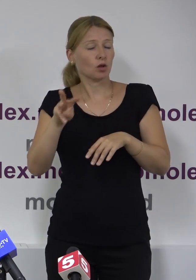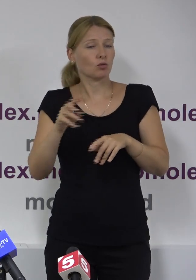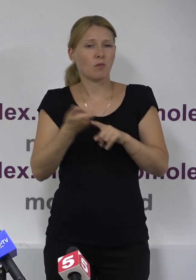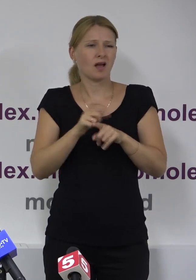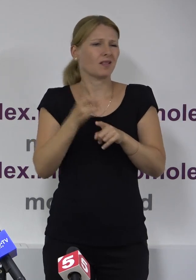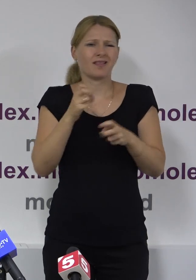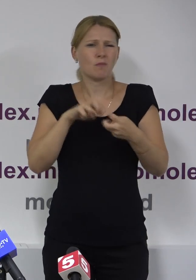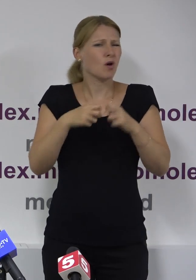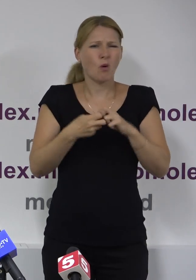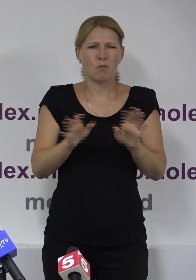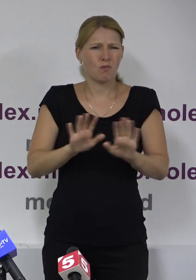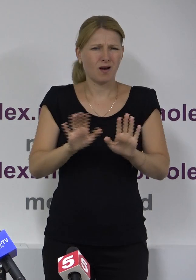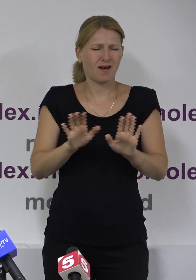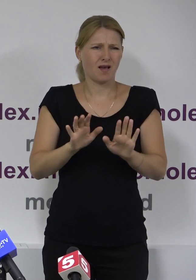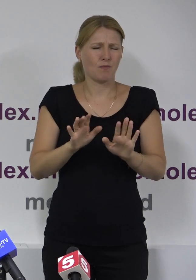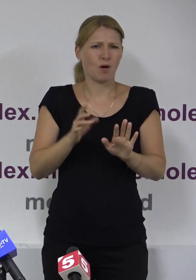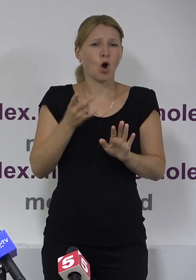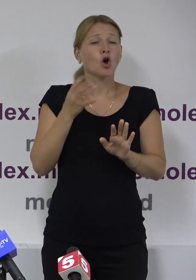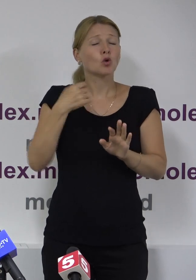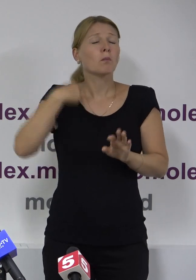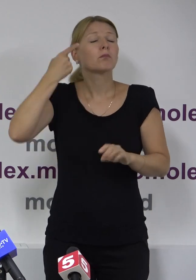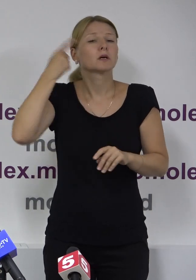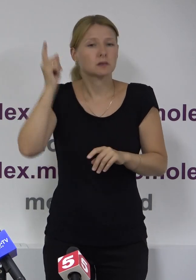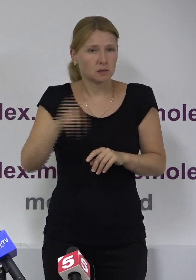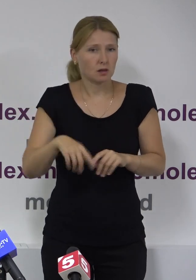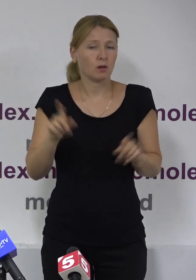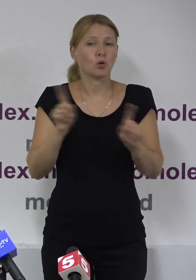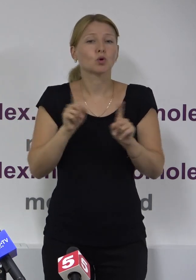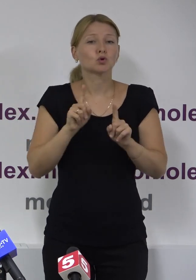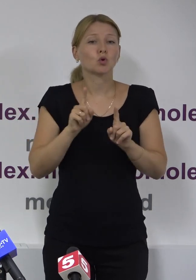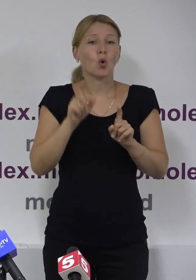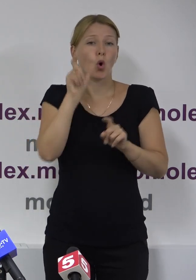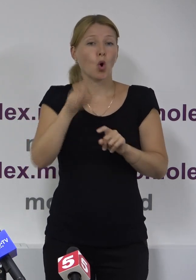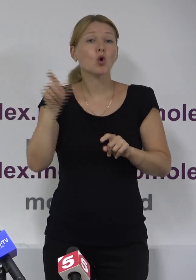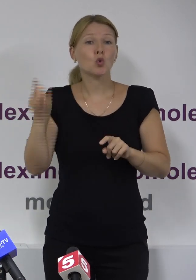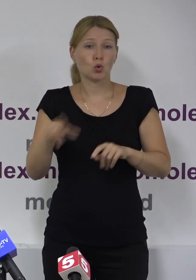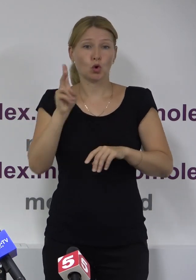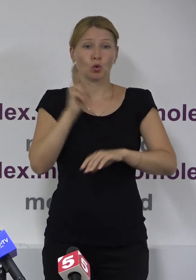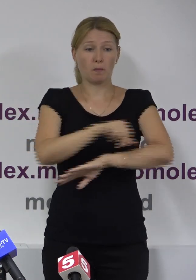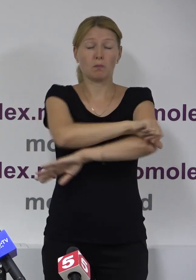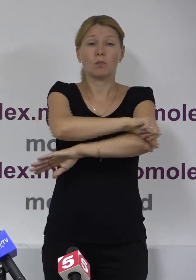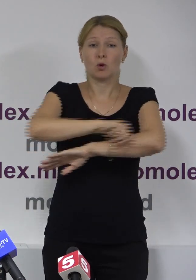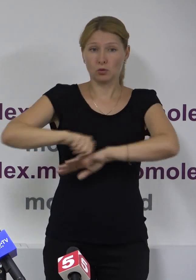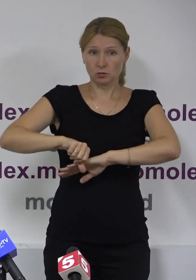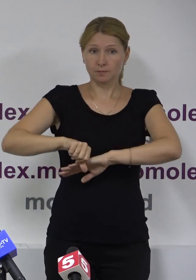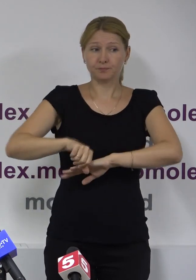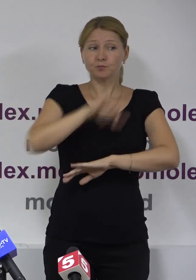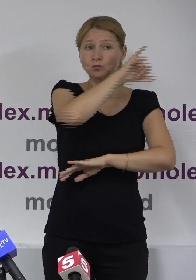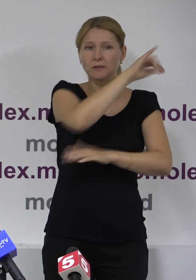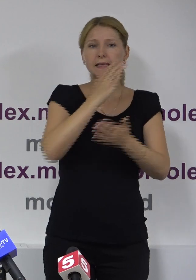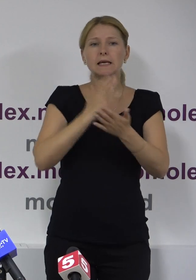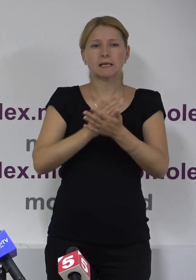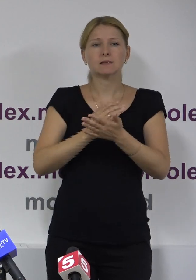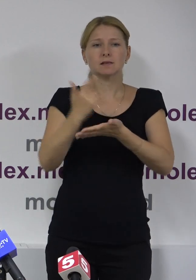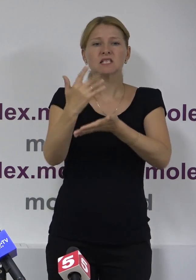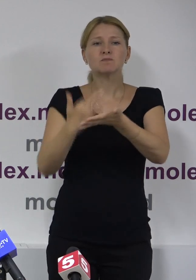neapărat o problemă, pentru că cunoaștem că toți alegătorii, mă refer la cei de peste hotare, votează pe liste suplimentare,